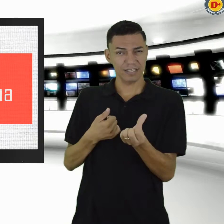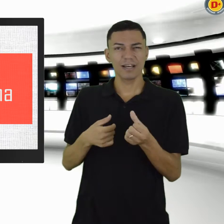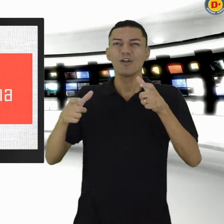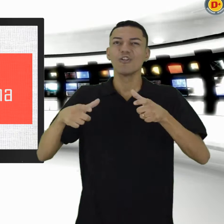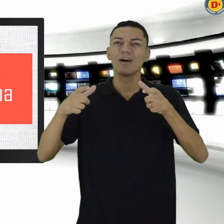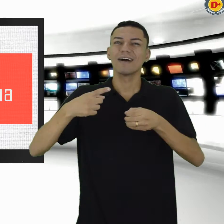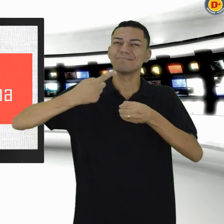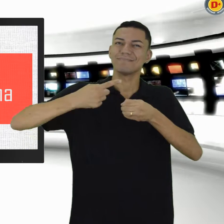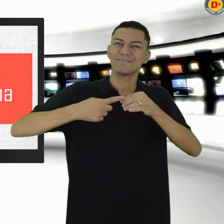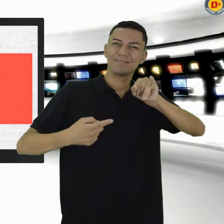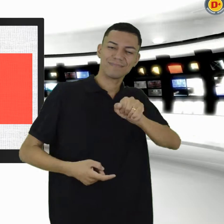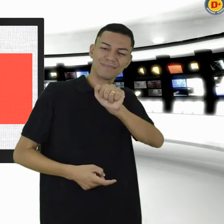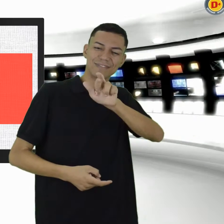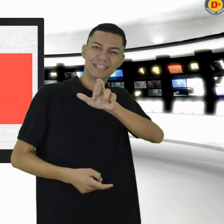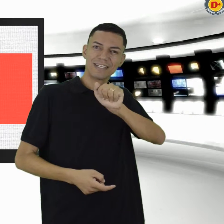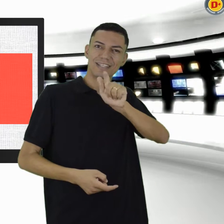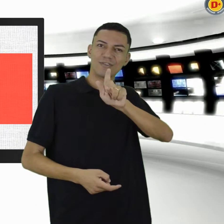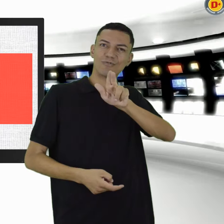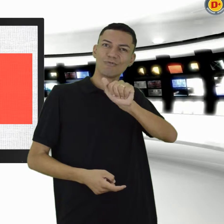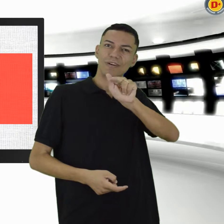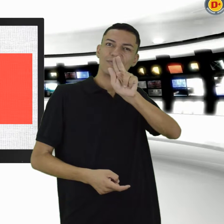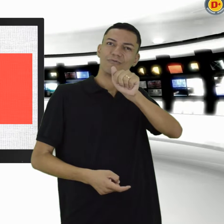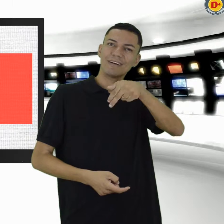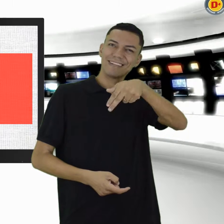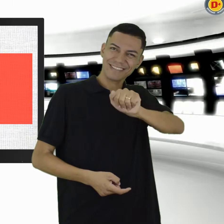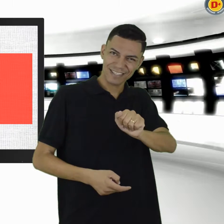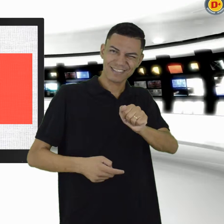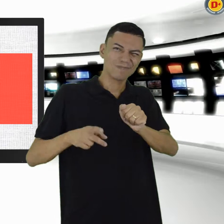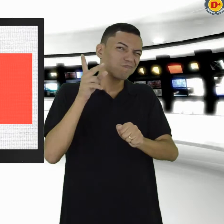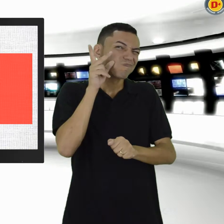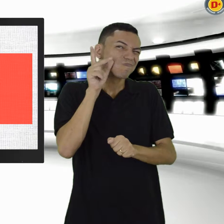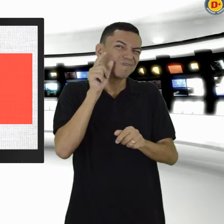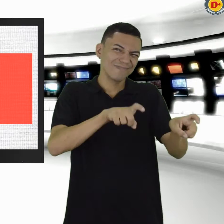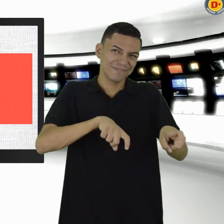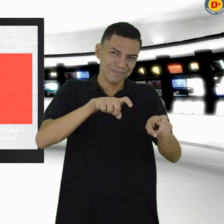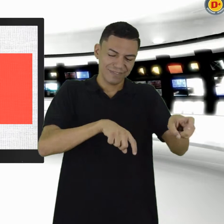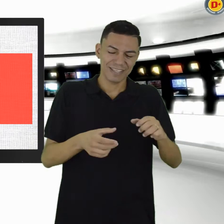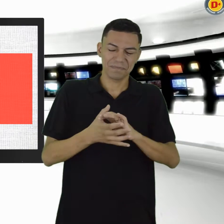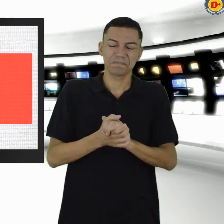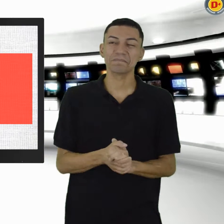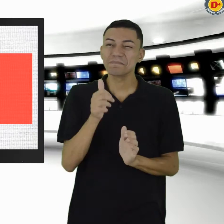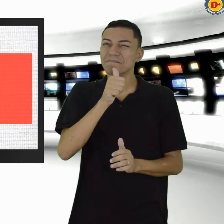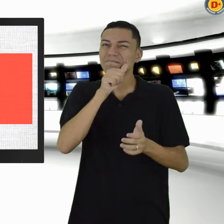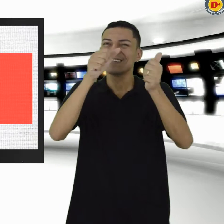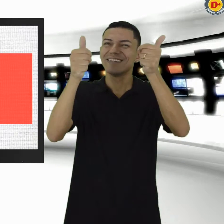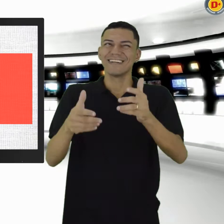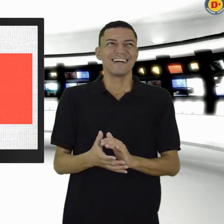Fiquei muito feliz. Muita gente tem vindo até aqui para conhecê-lo. E ele adora esses contatos com as pessoas.